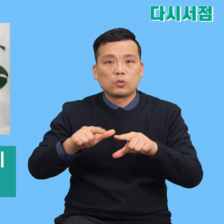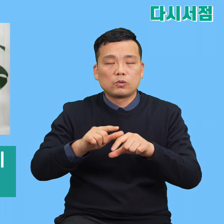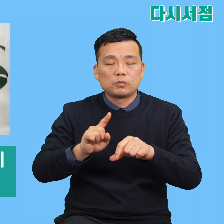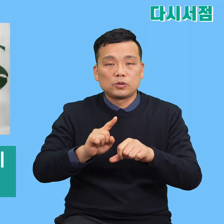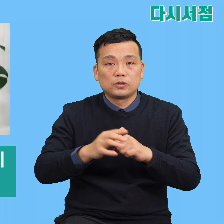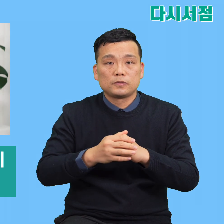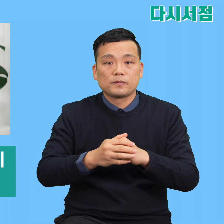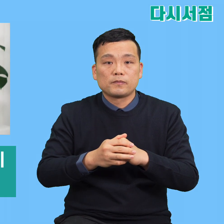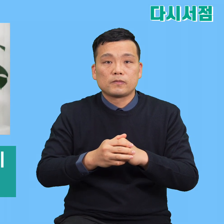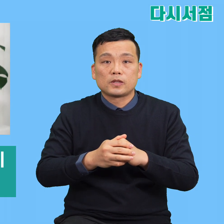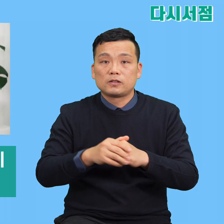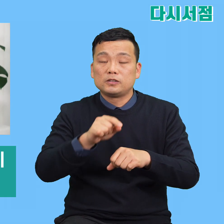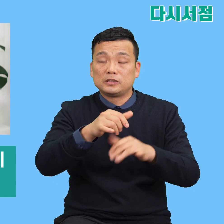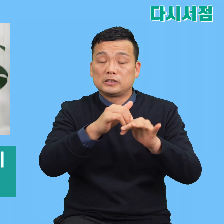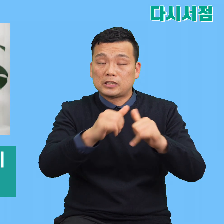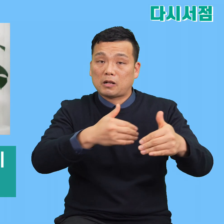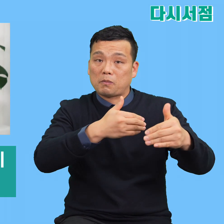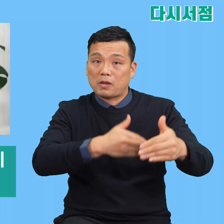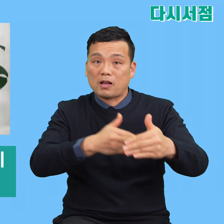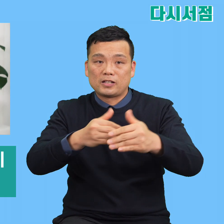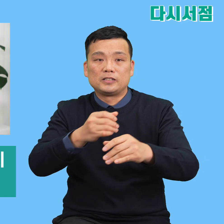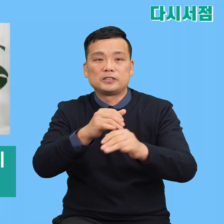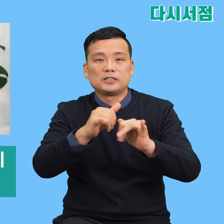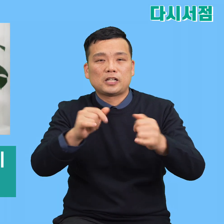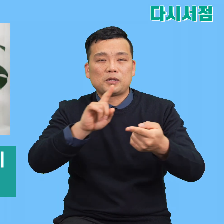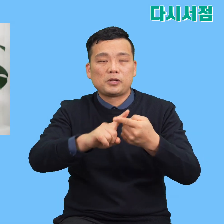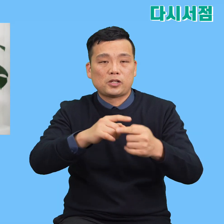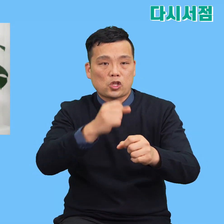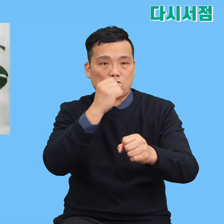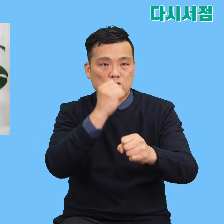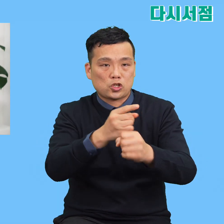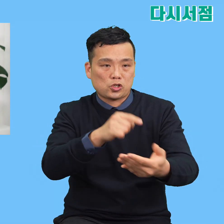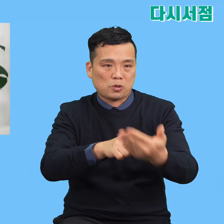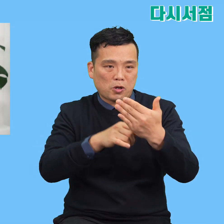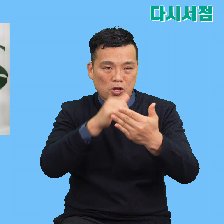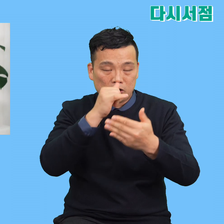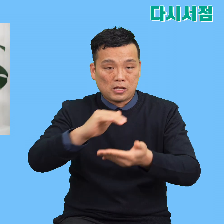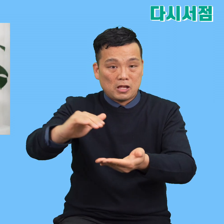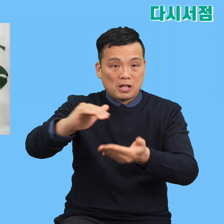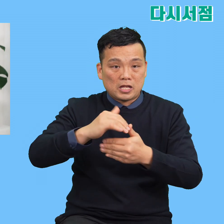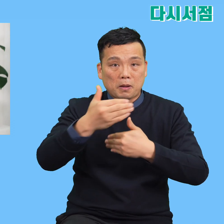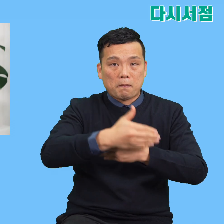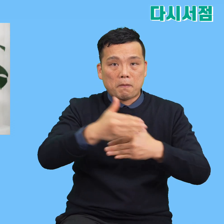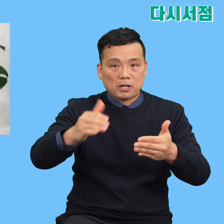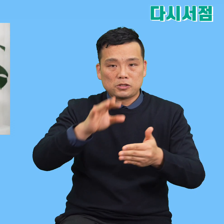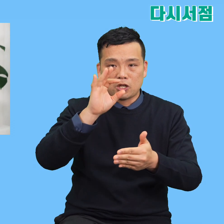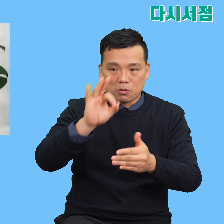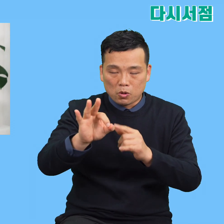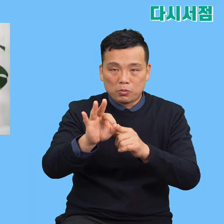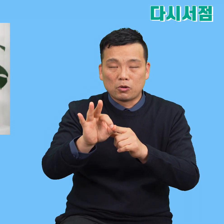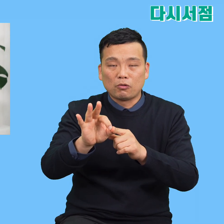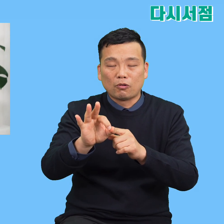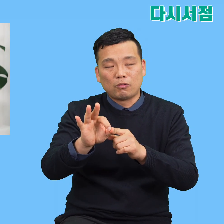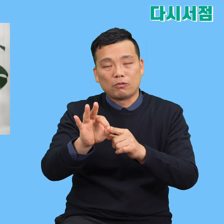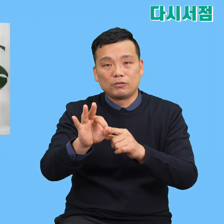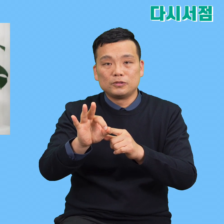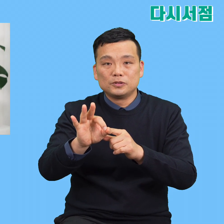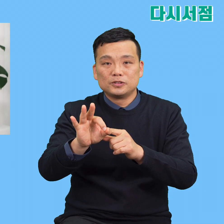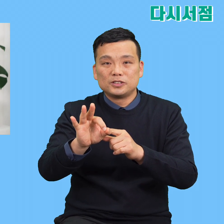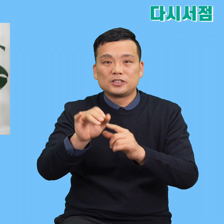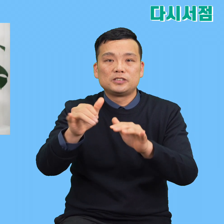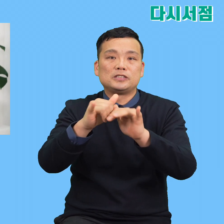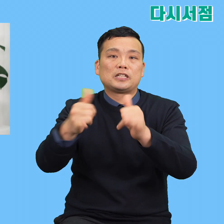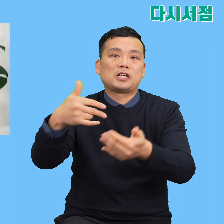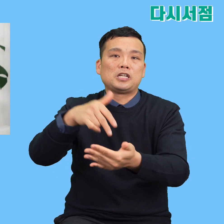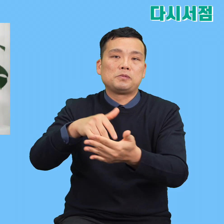다 그것도 이 사람들의 성향이 다 들어가 있는 거잖아요. 택배 박스조차도 그러니까 아무것도 없는 택배도 있어요. 저도